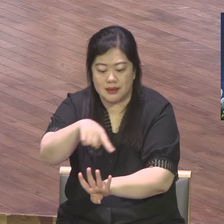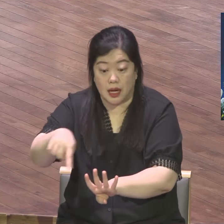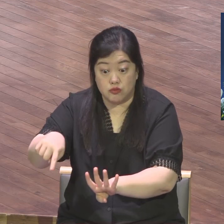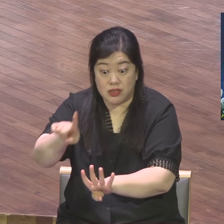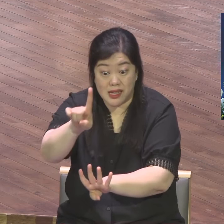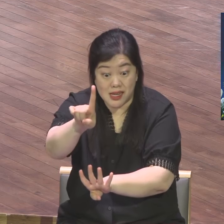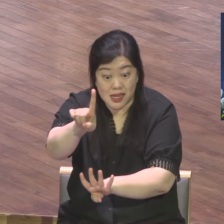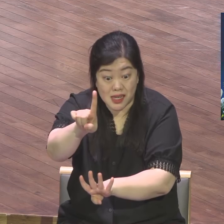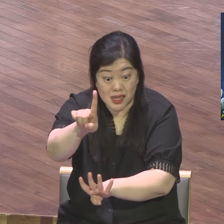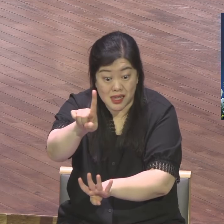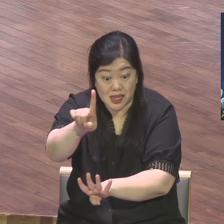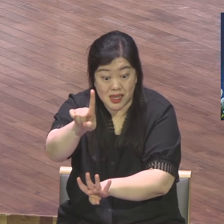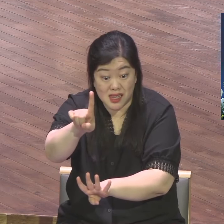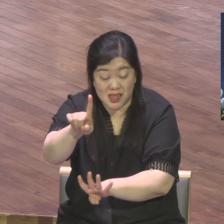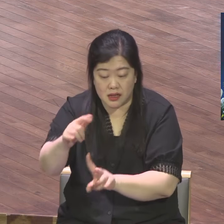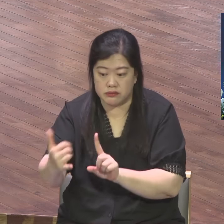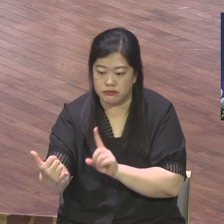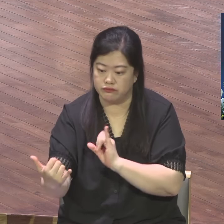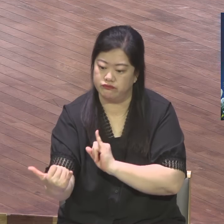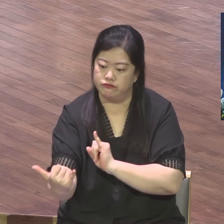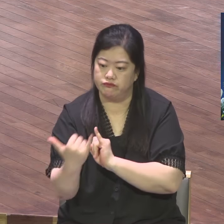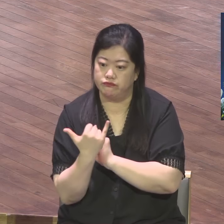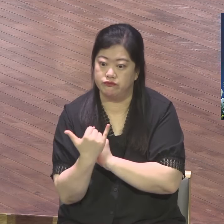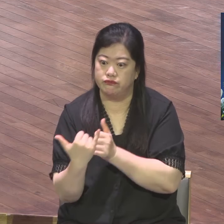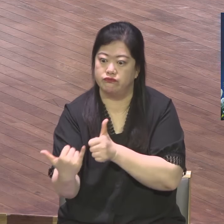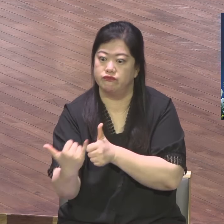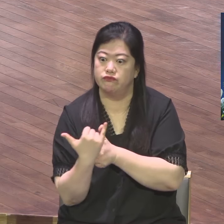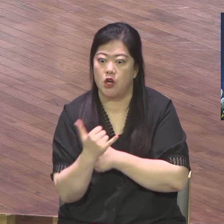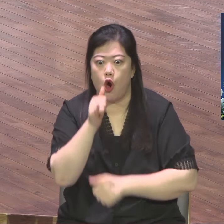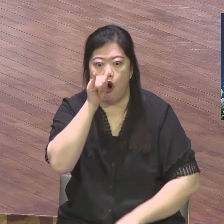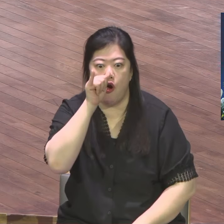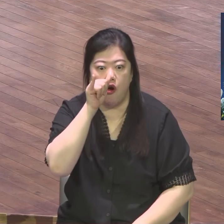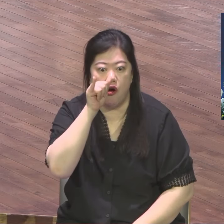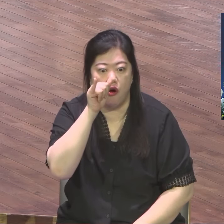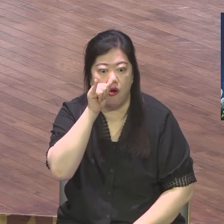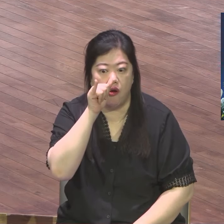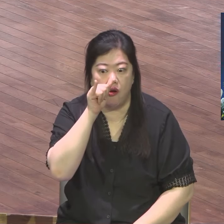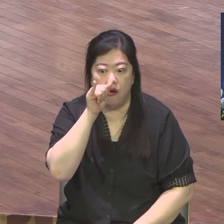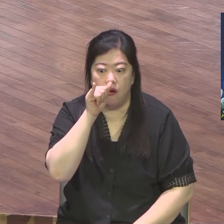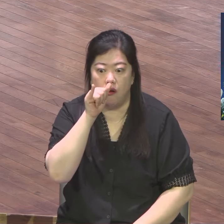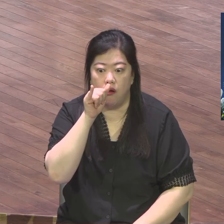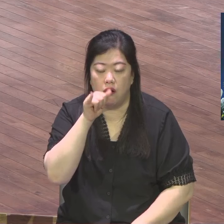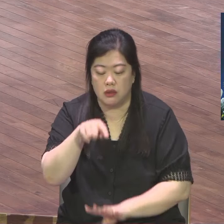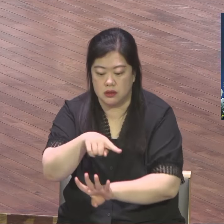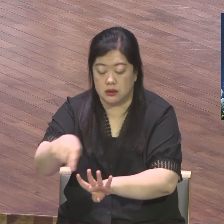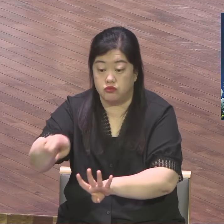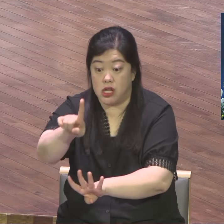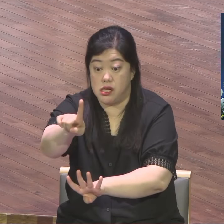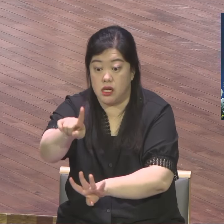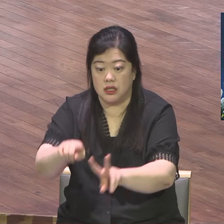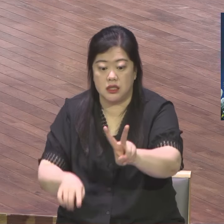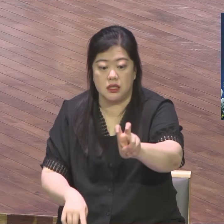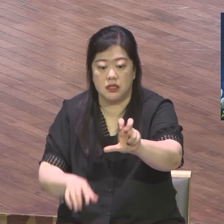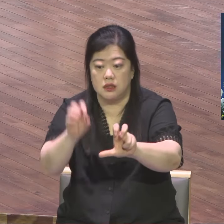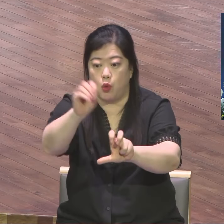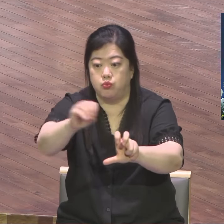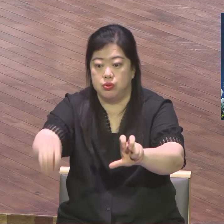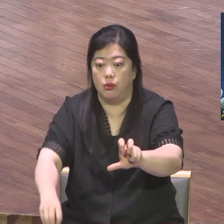심지어 8명 중 한 명은 본인이 동성애, 양성애 하고 있다. 8명 중에 한 명이.